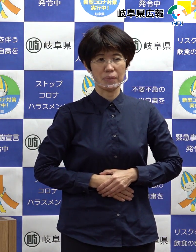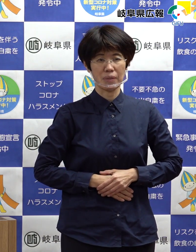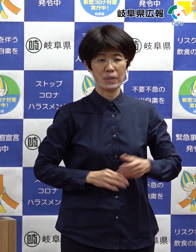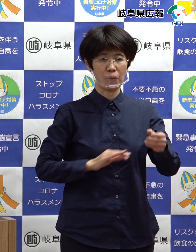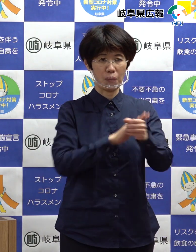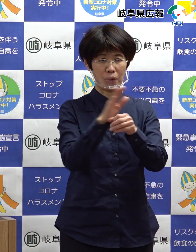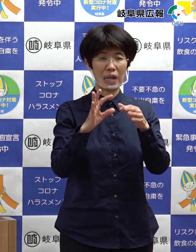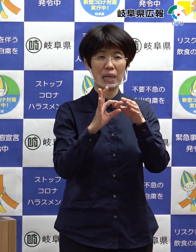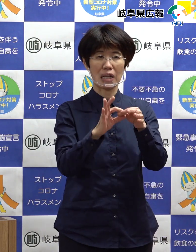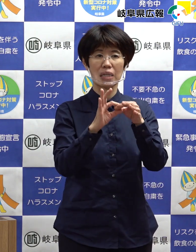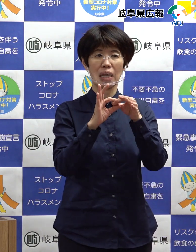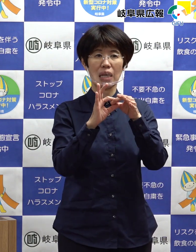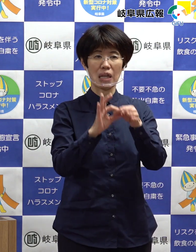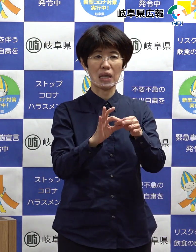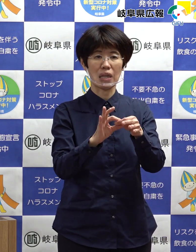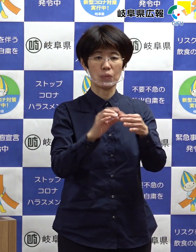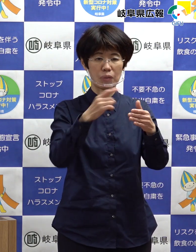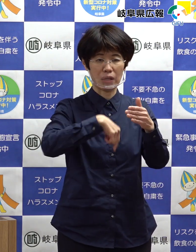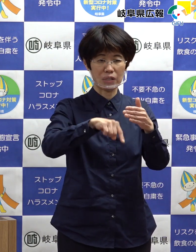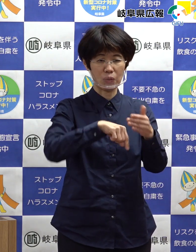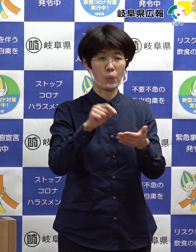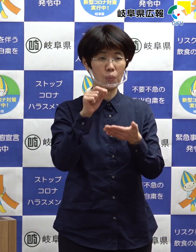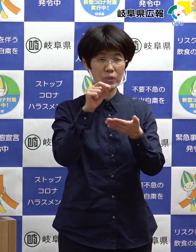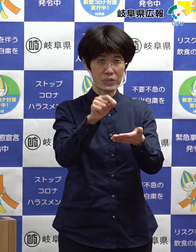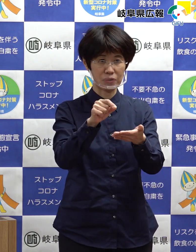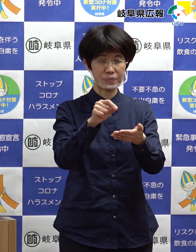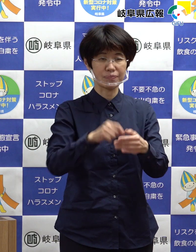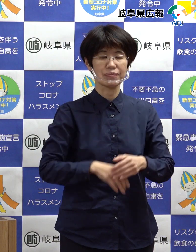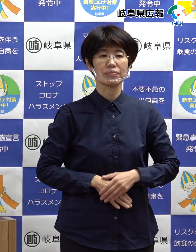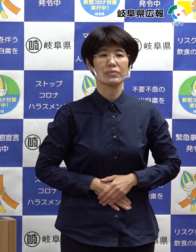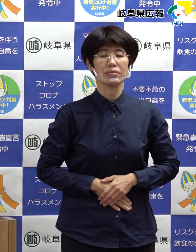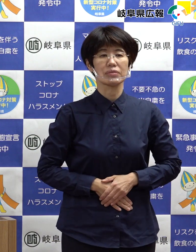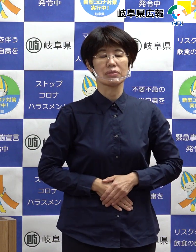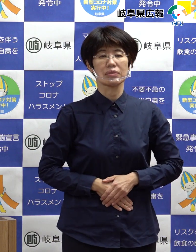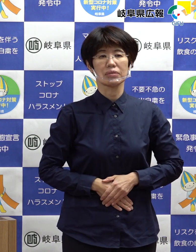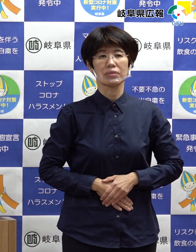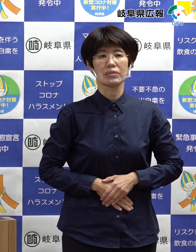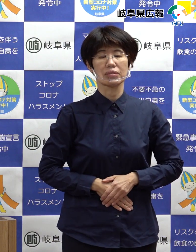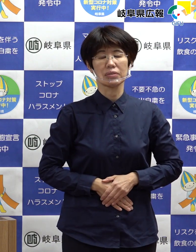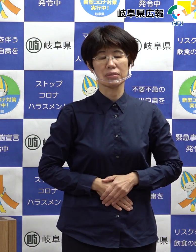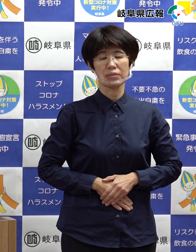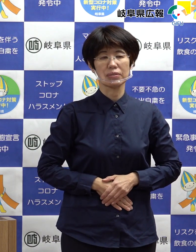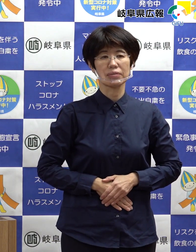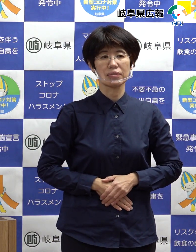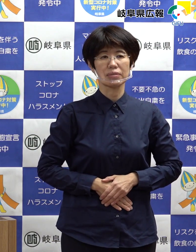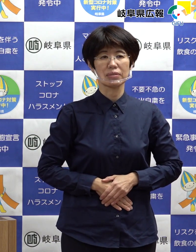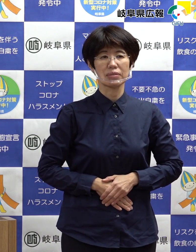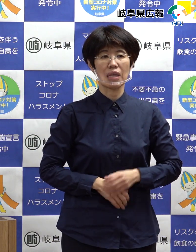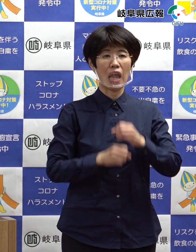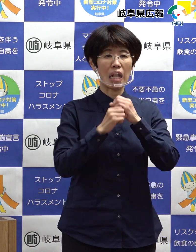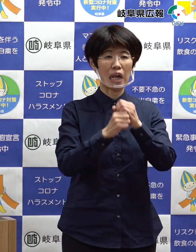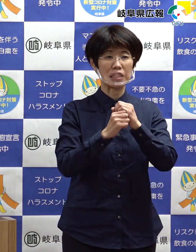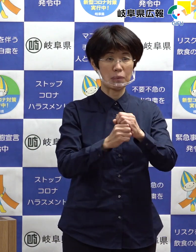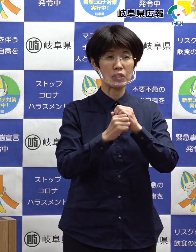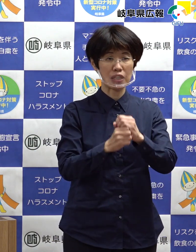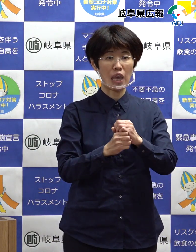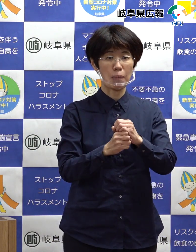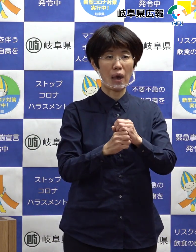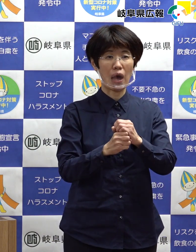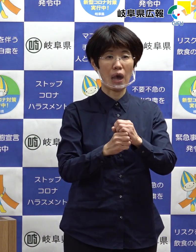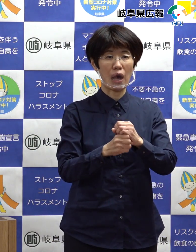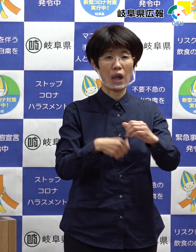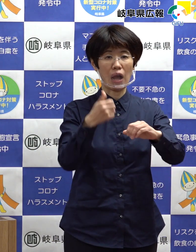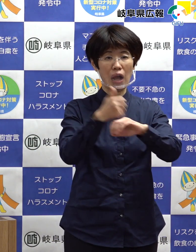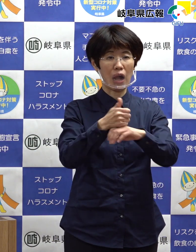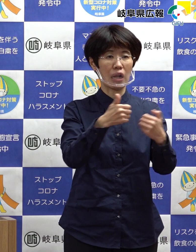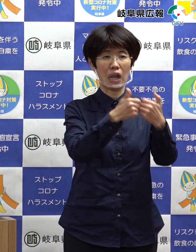関係でございます。もう一つちょっと今日遅れましたのは、笠松競馬 の首長会議を